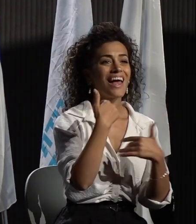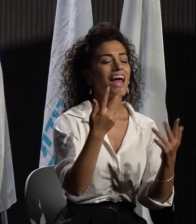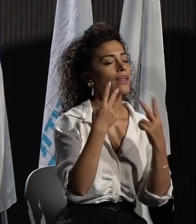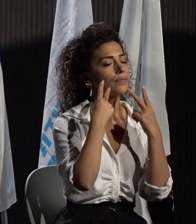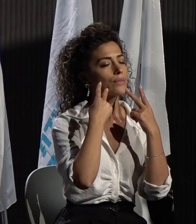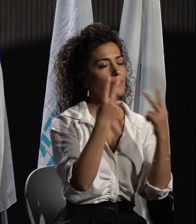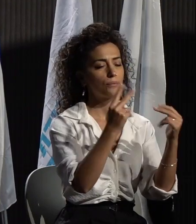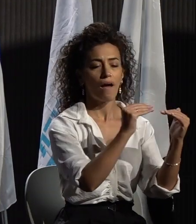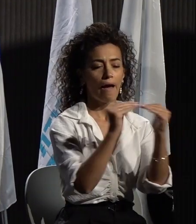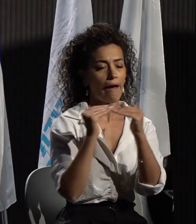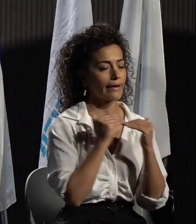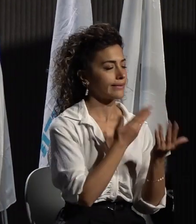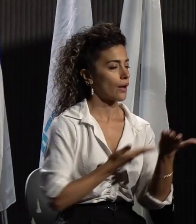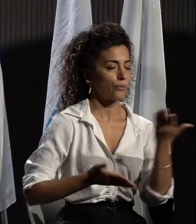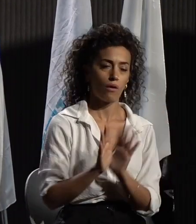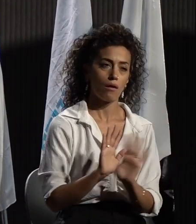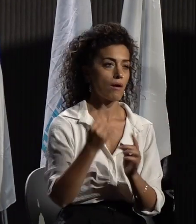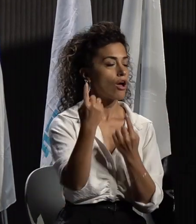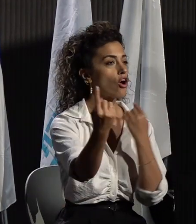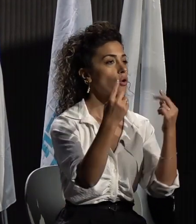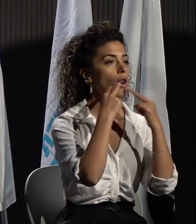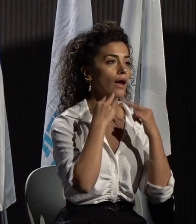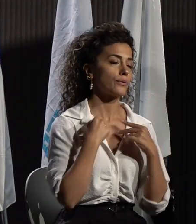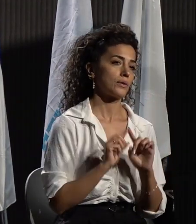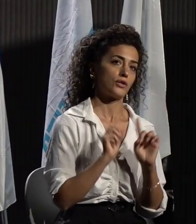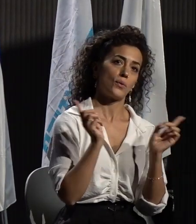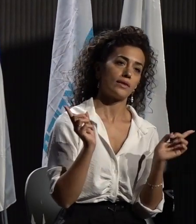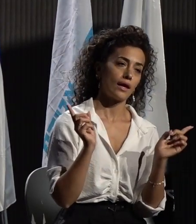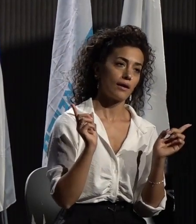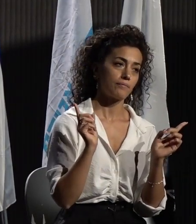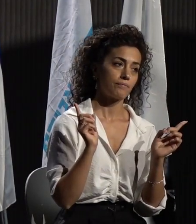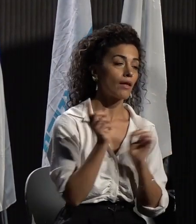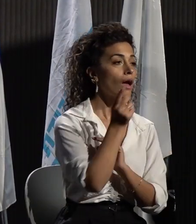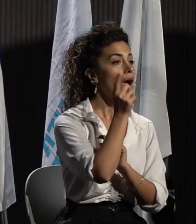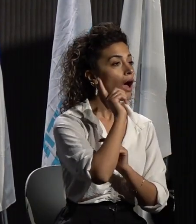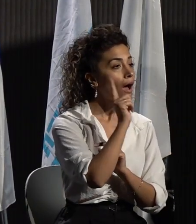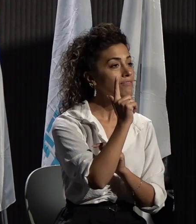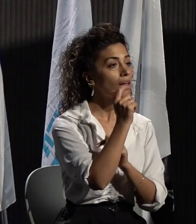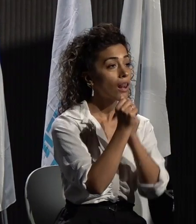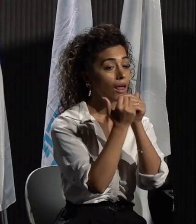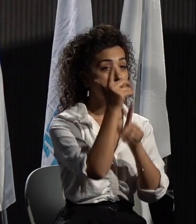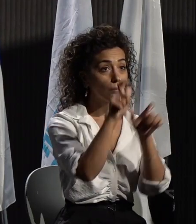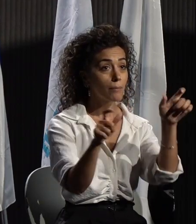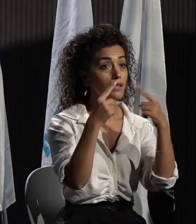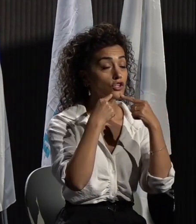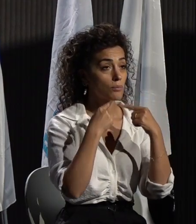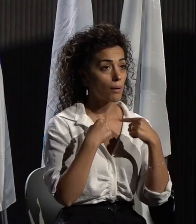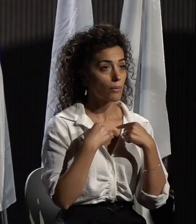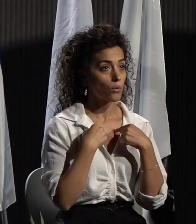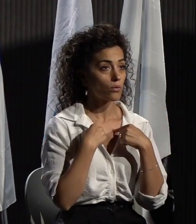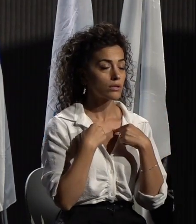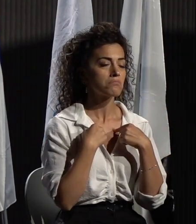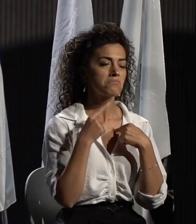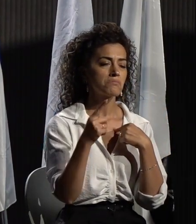בין הניצולים לאירועים. כל אחד עונה לך בדרכו, אבל כמה מהם אומרים, אין